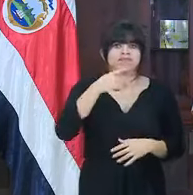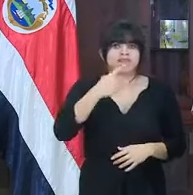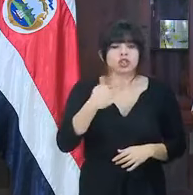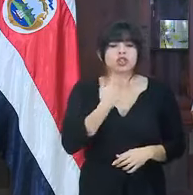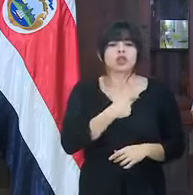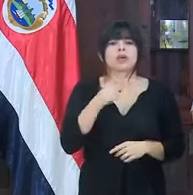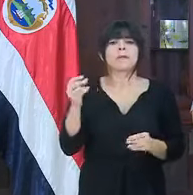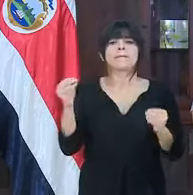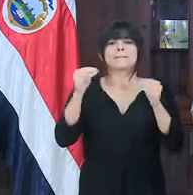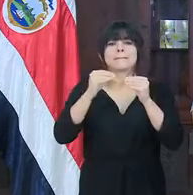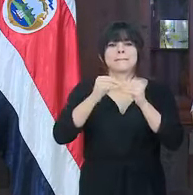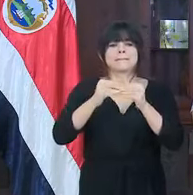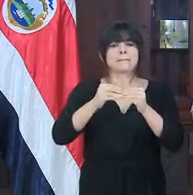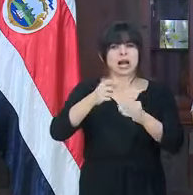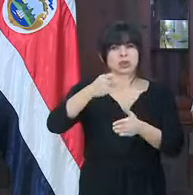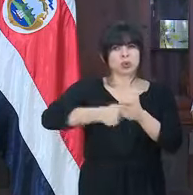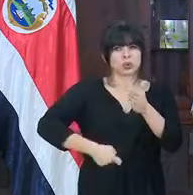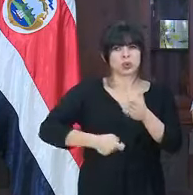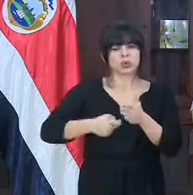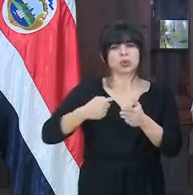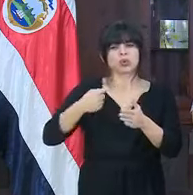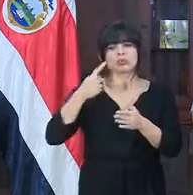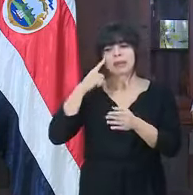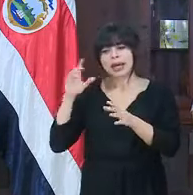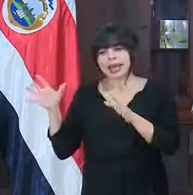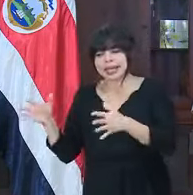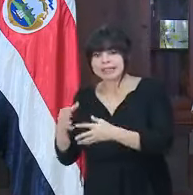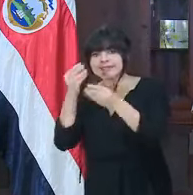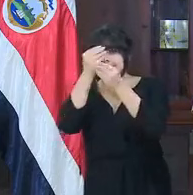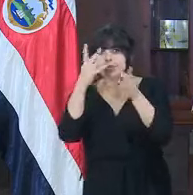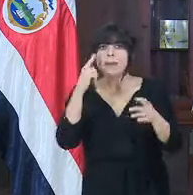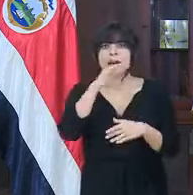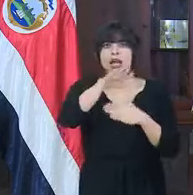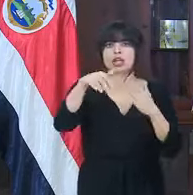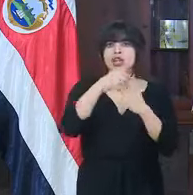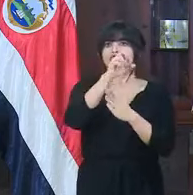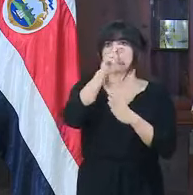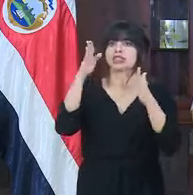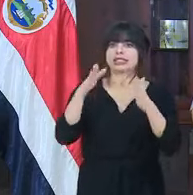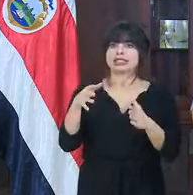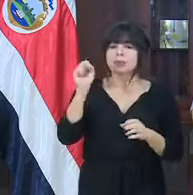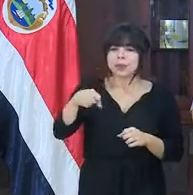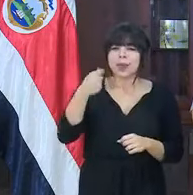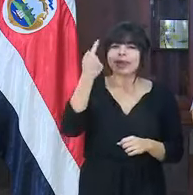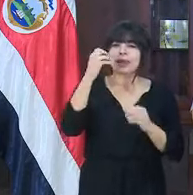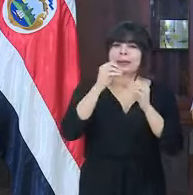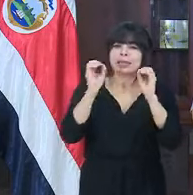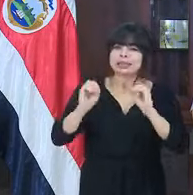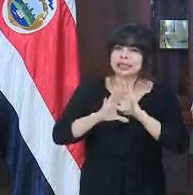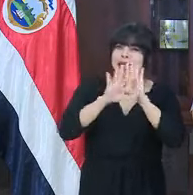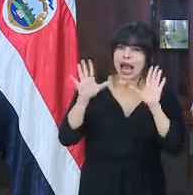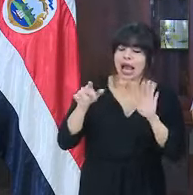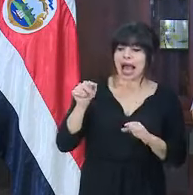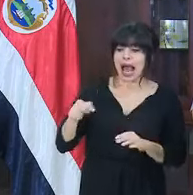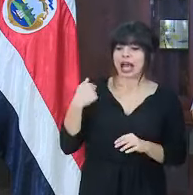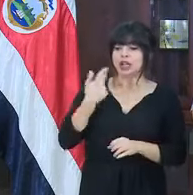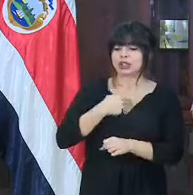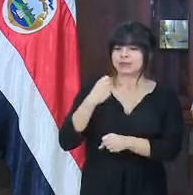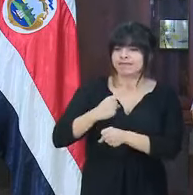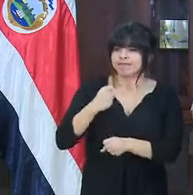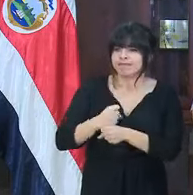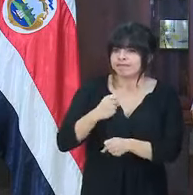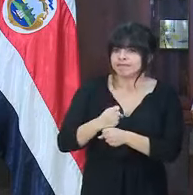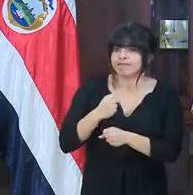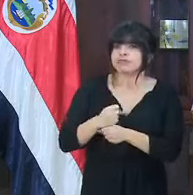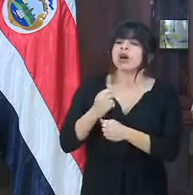Vamos a tener que ser más contundentes en informarlo para que los costarricenses lo tengan más claro. Ahí es donde estamos trabajando un poco con